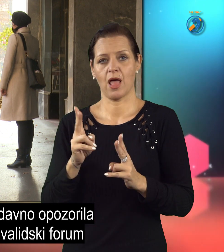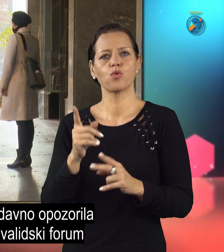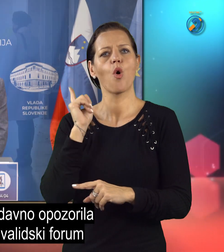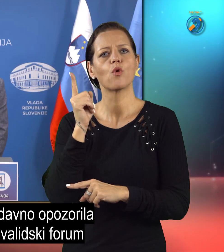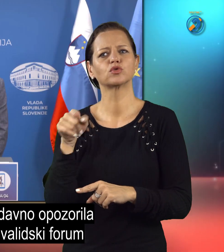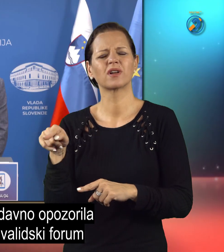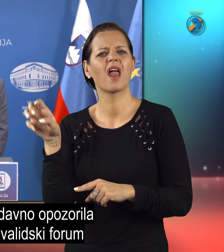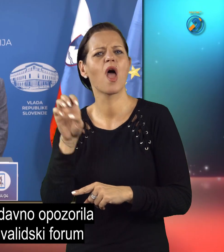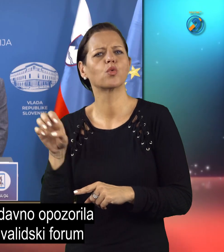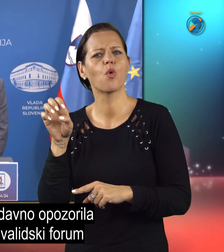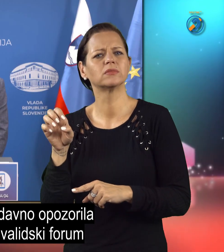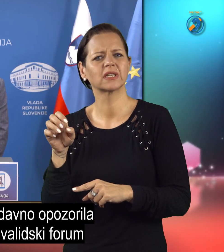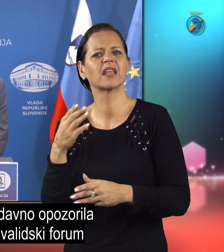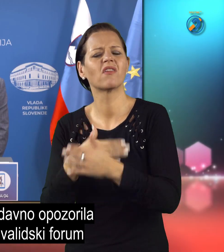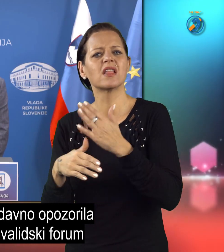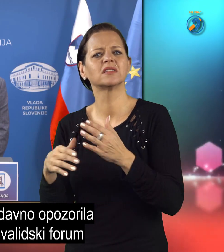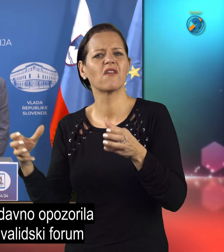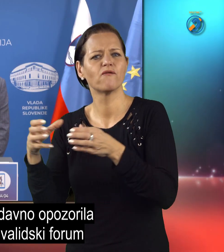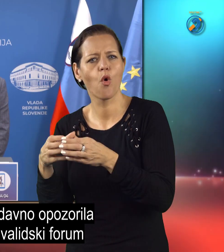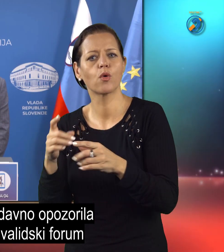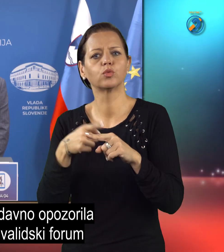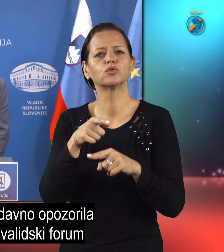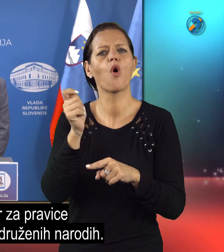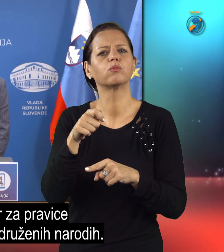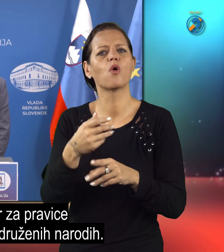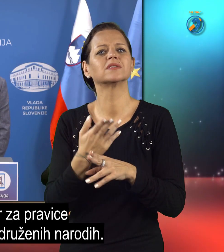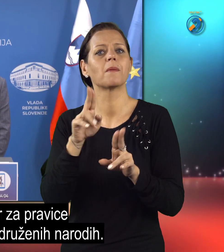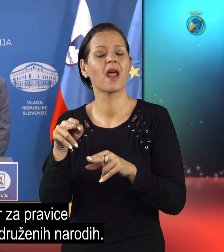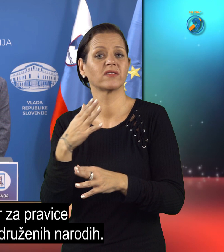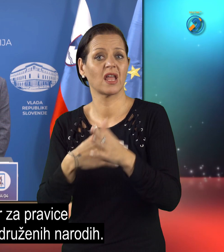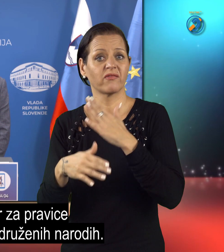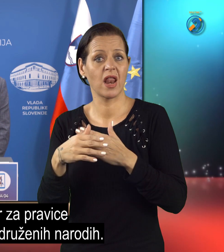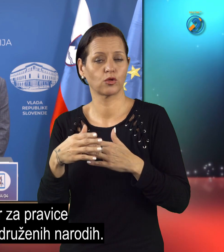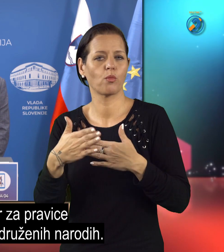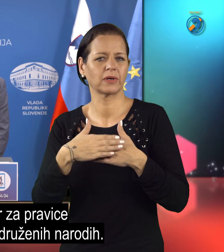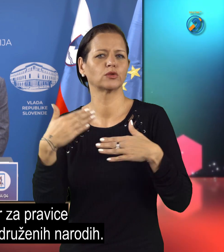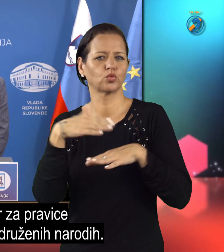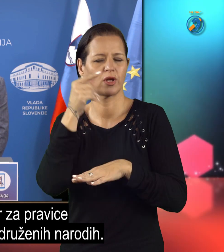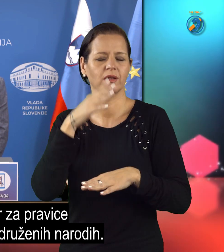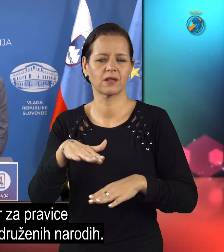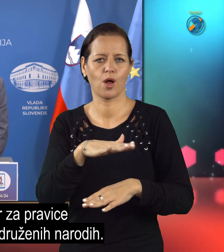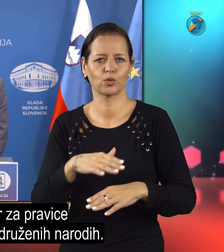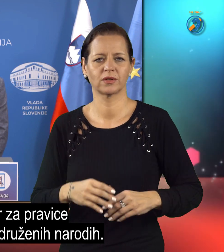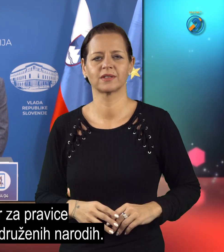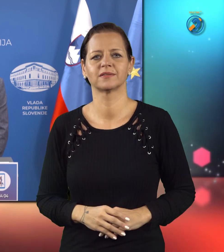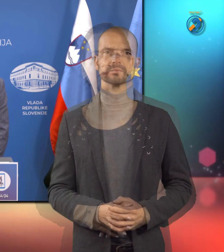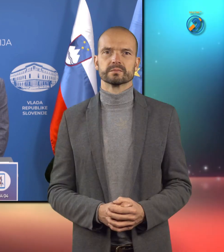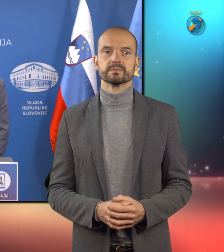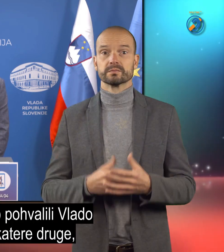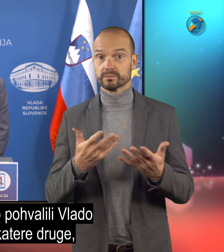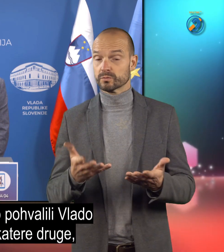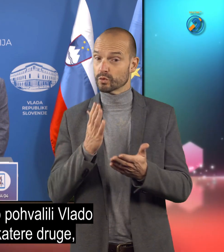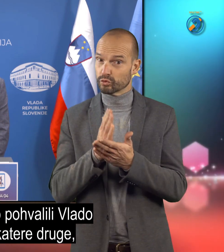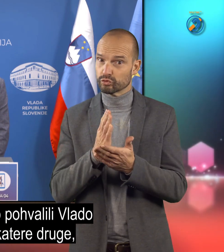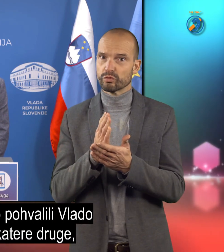Na to sta nedavno opozorila Evropski invalidski forum in Odbor za pravice invalidov pri Združenih narodih. Smo